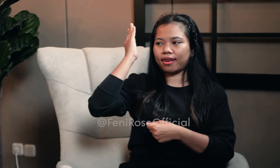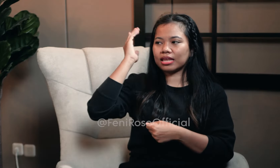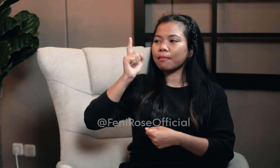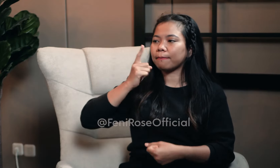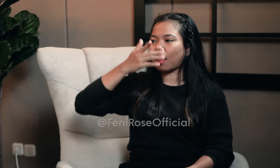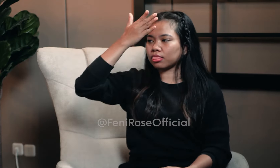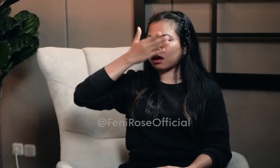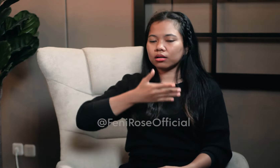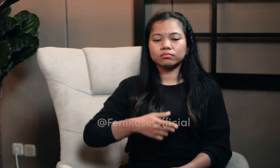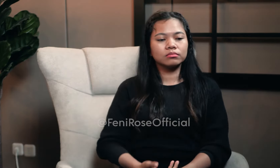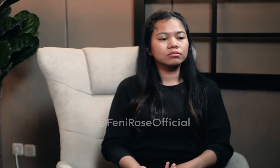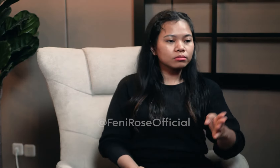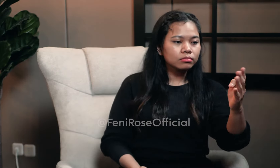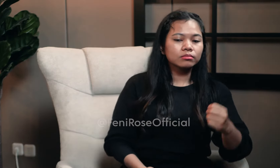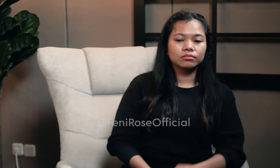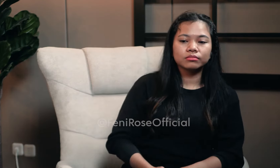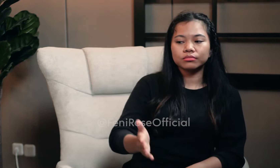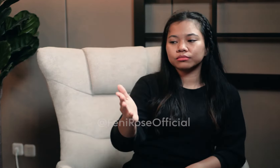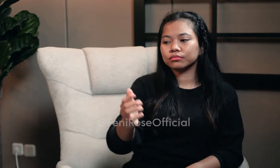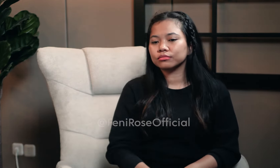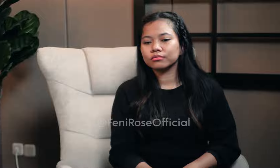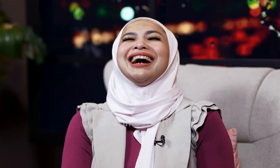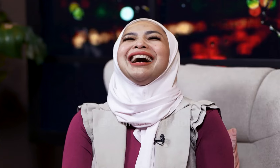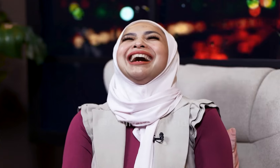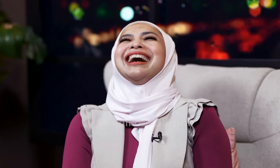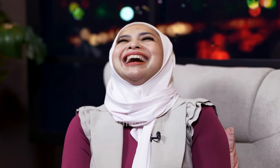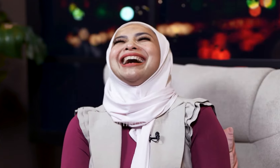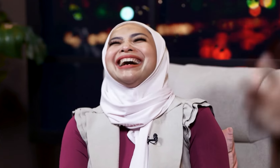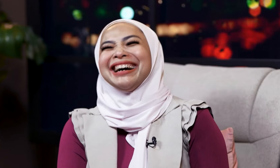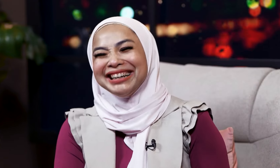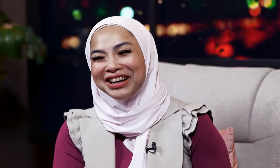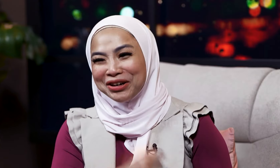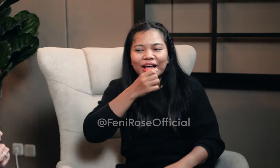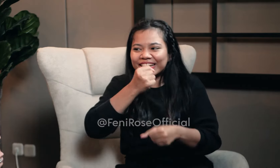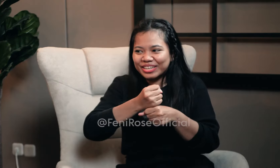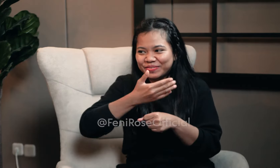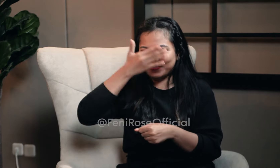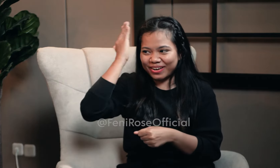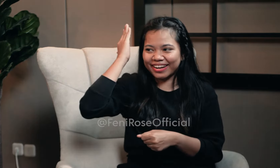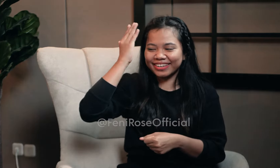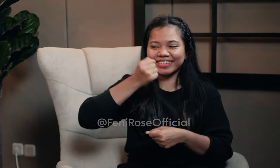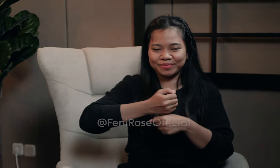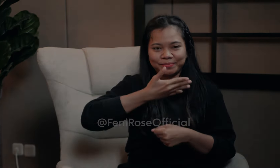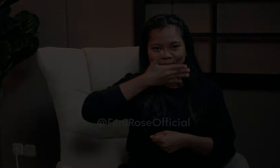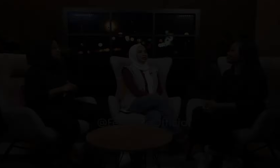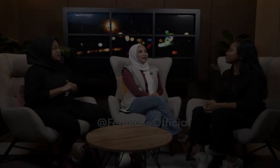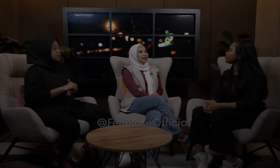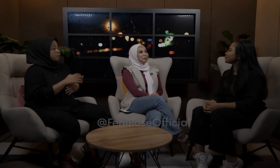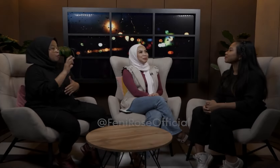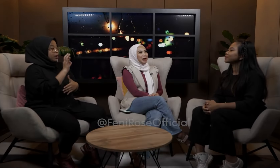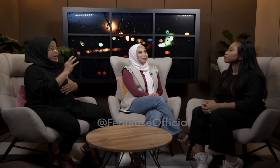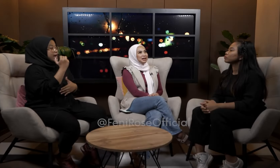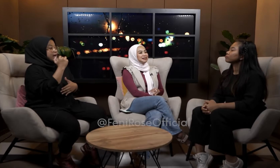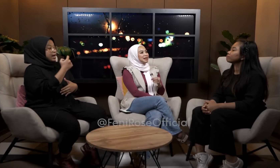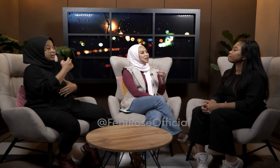Gibran karena mukanya Mas Gibran seperti ini nih oh mukanya datar ya terus kan ada beberapa istilah